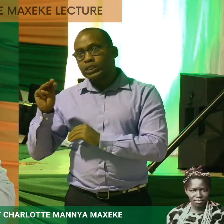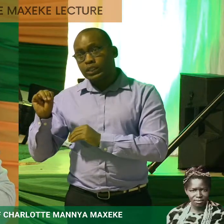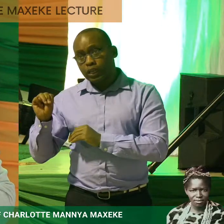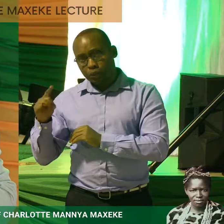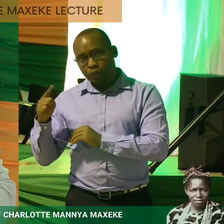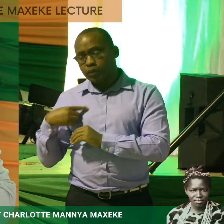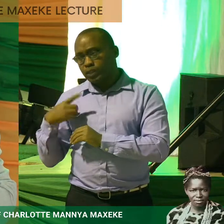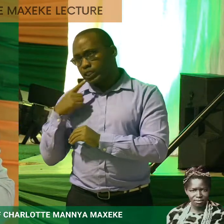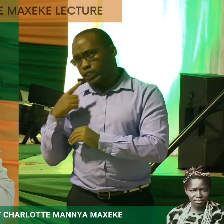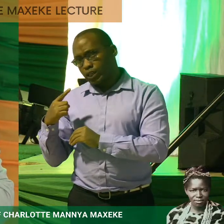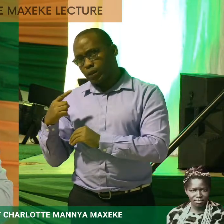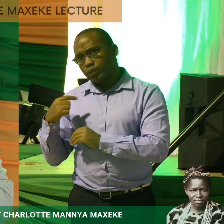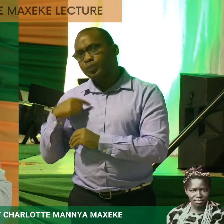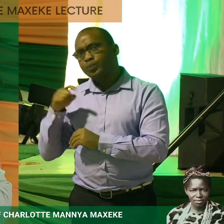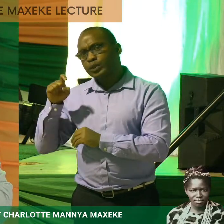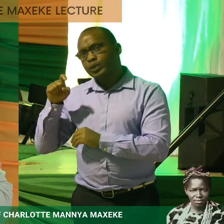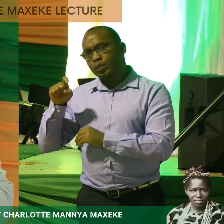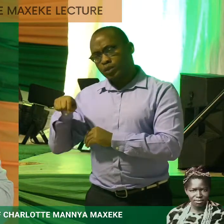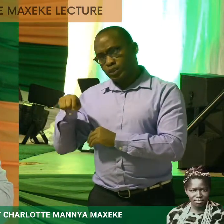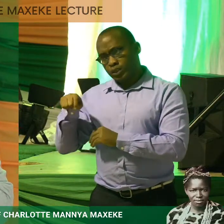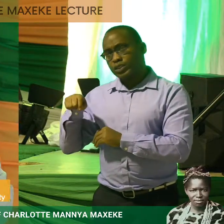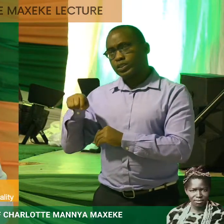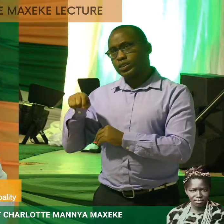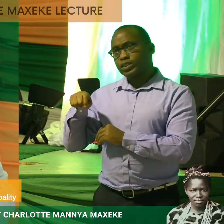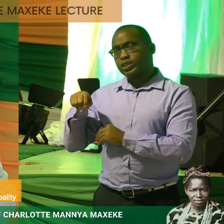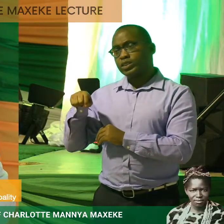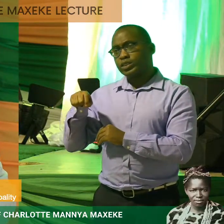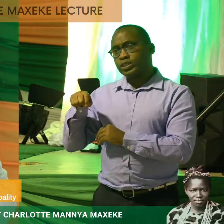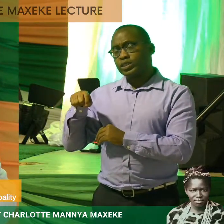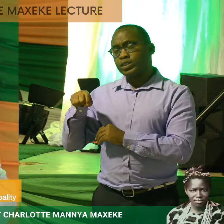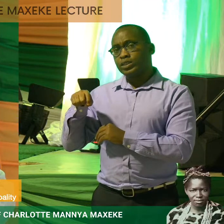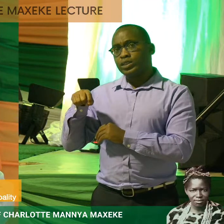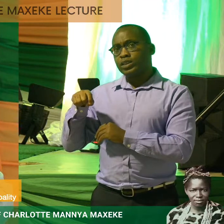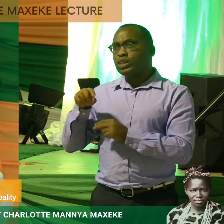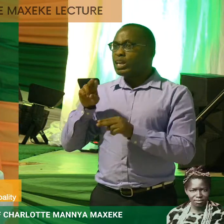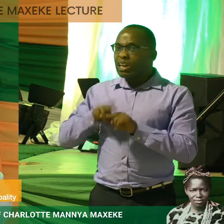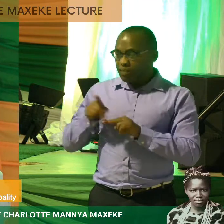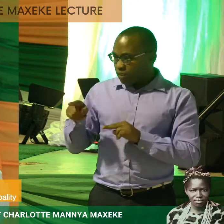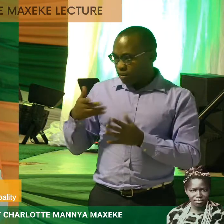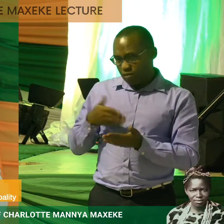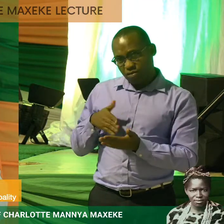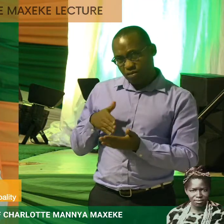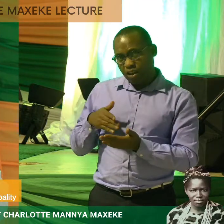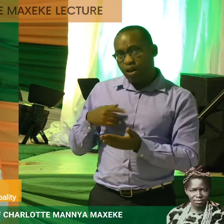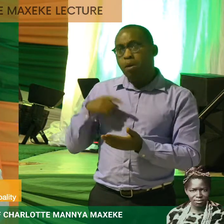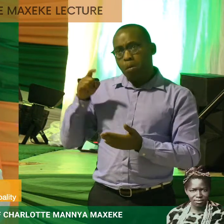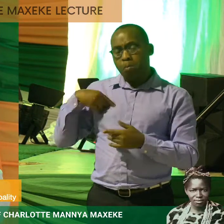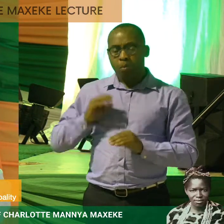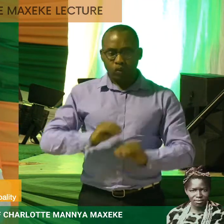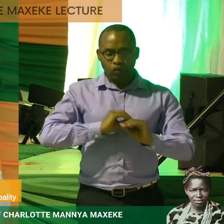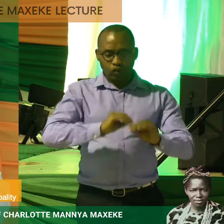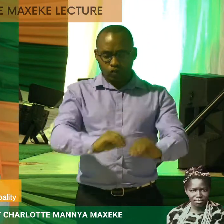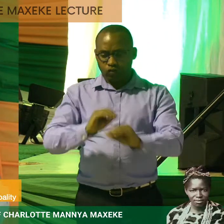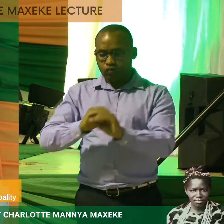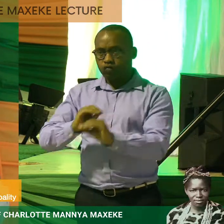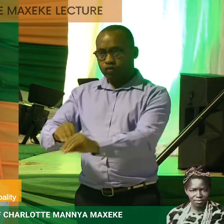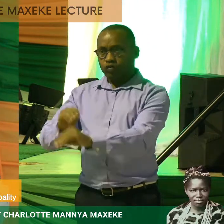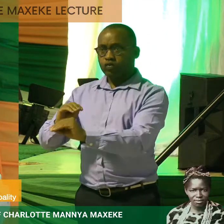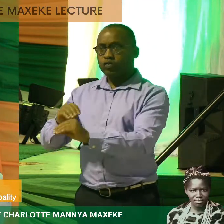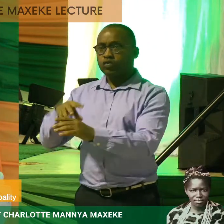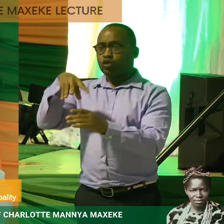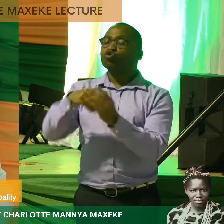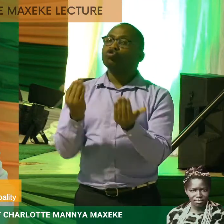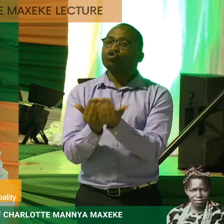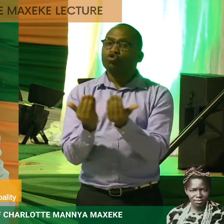ndisithi kuyafuneka into bana uba ayikenzeki lonto ezikolweni utitsha lamhobe lo